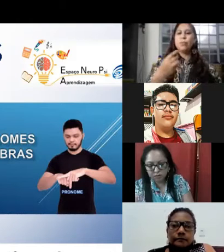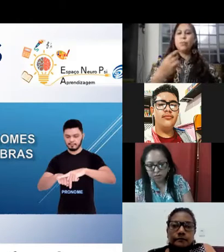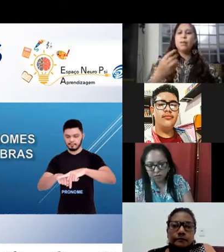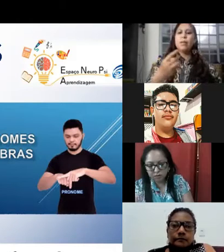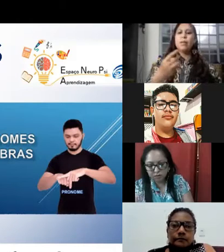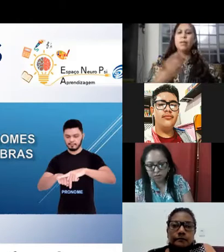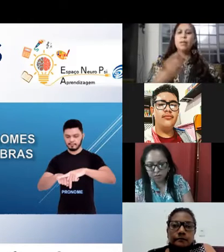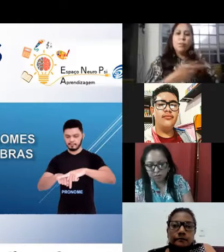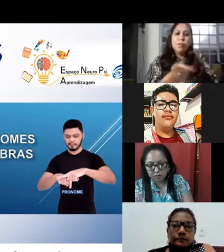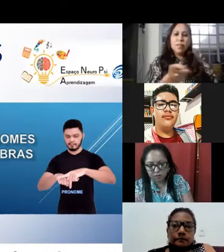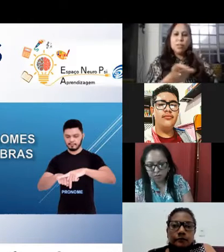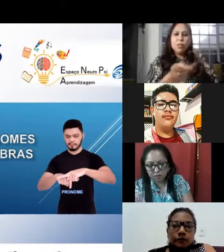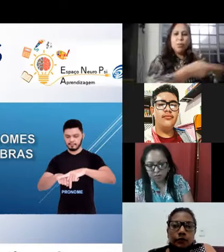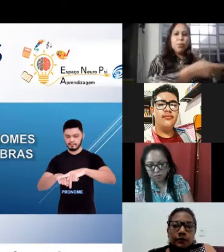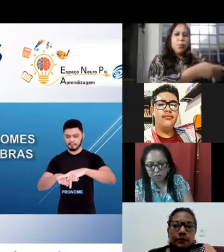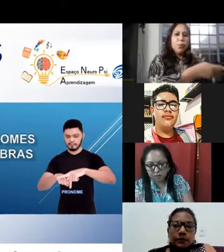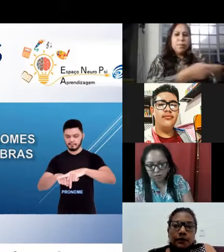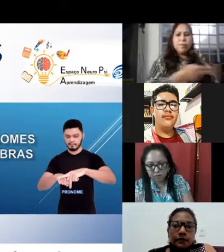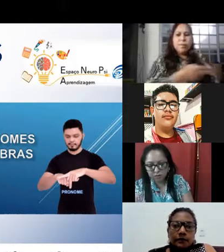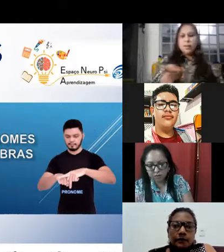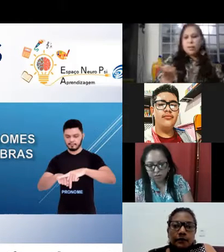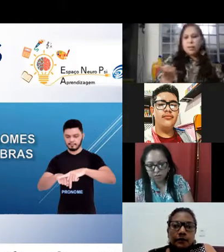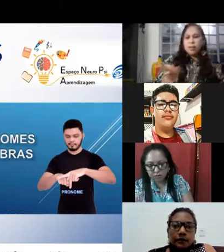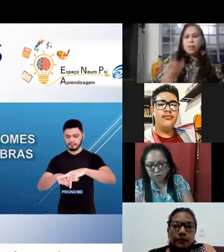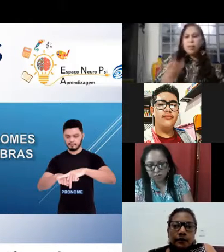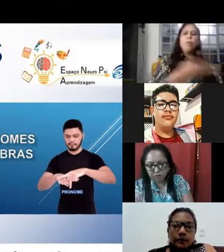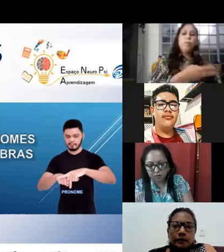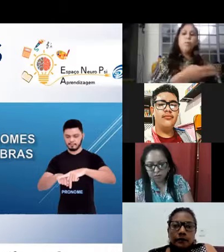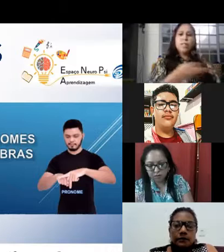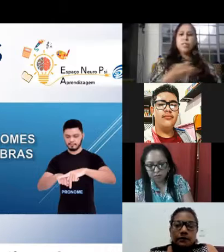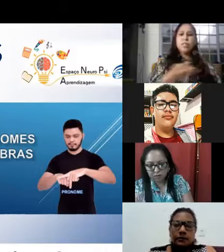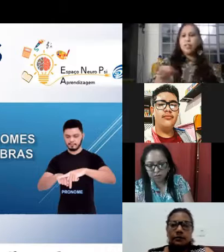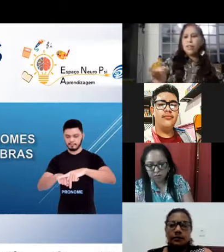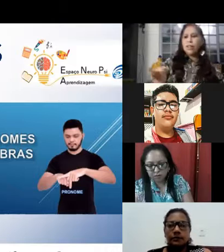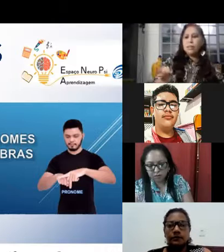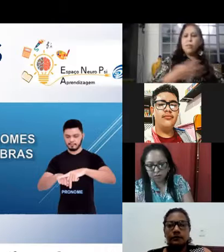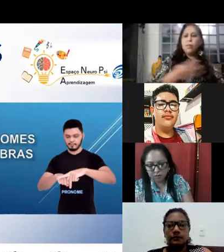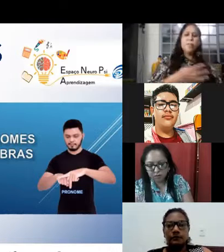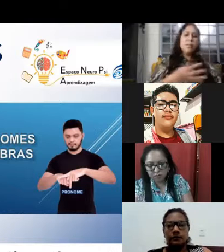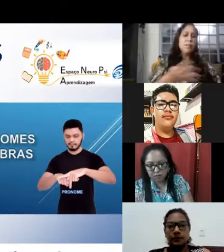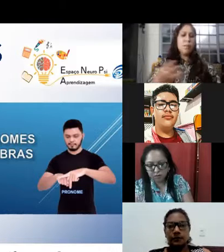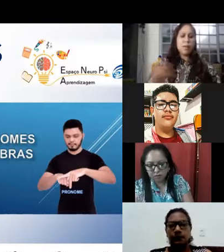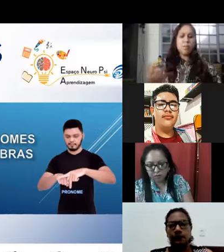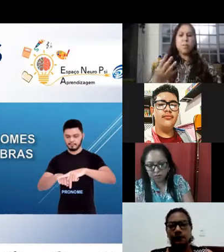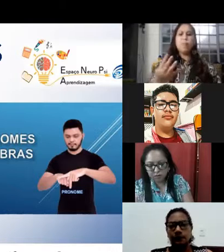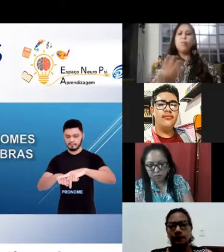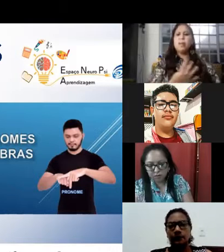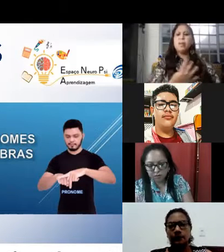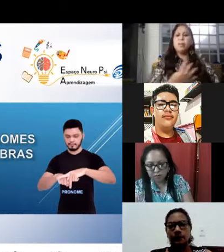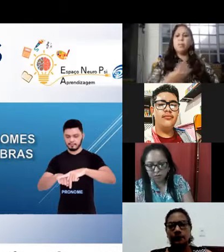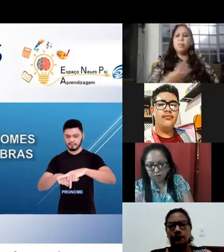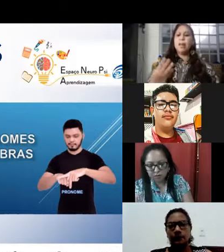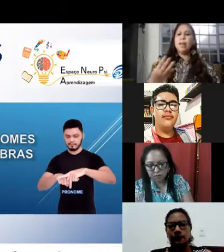Ou vocês 2, ou vocês 3, ou vocês 4. Se eu for